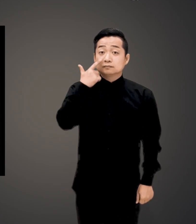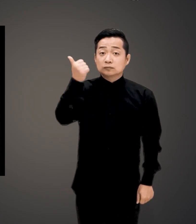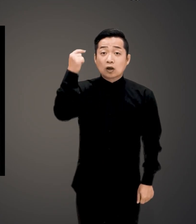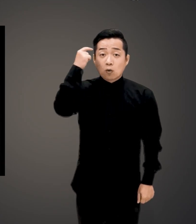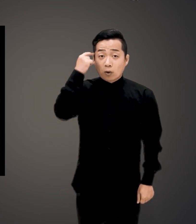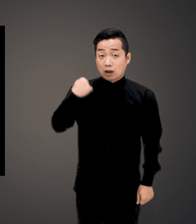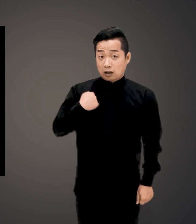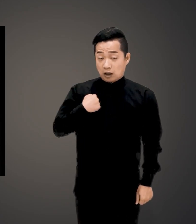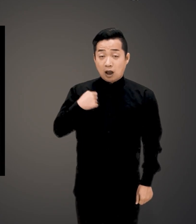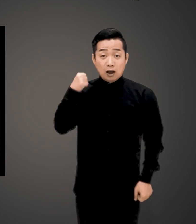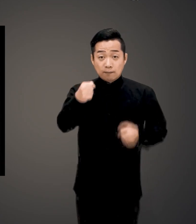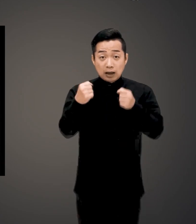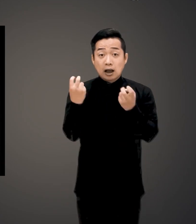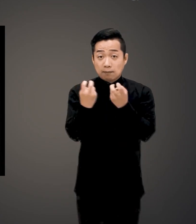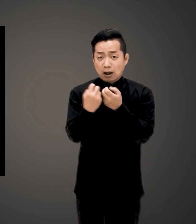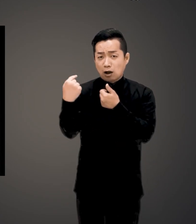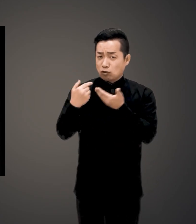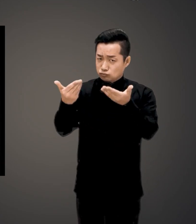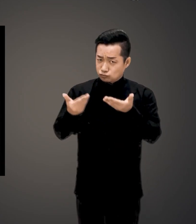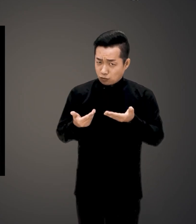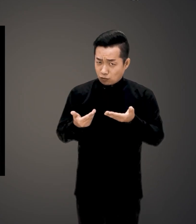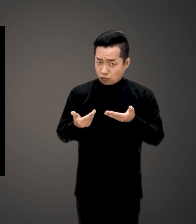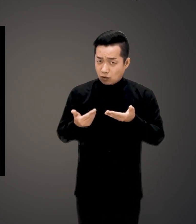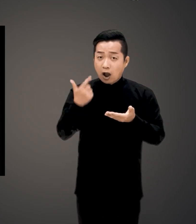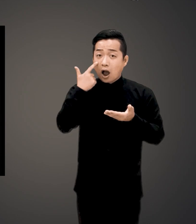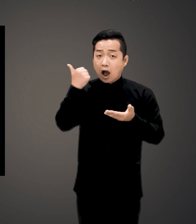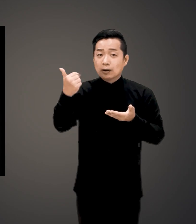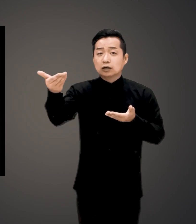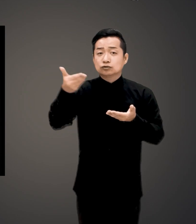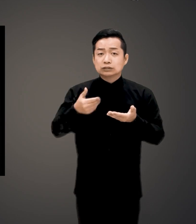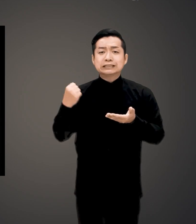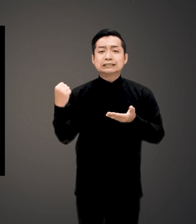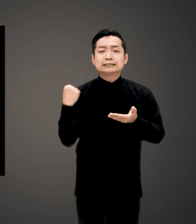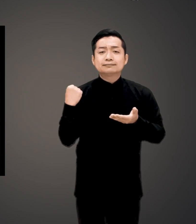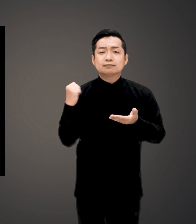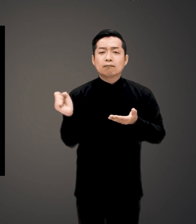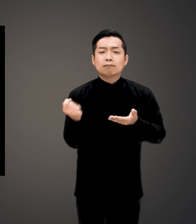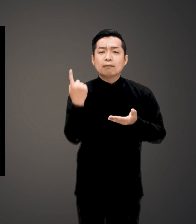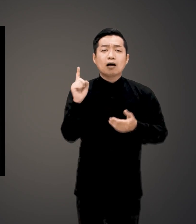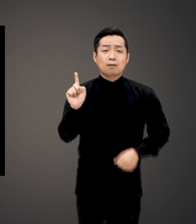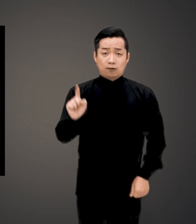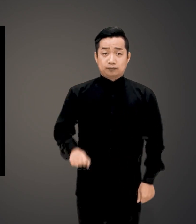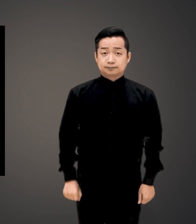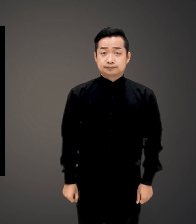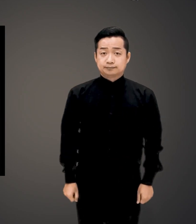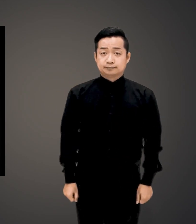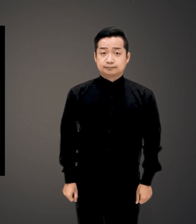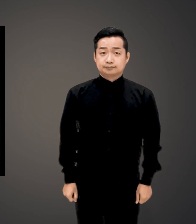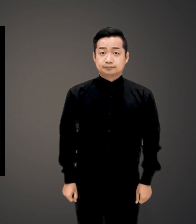아버지는 왜 나에게 주먹으로 치는 법을 가르쳐 주었을까? 아버지가 나에게 준 힘은 어디서 온 것일까?